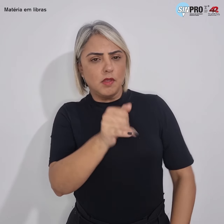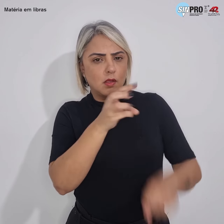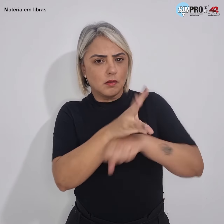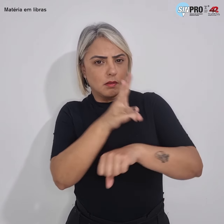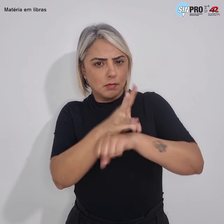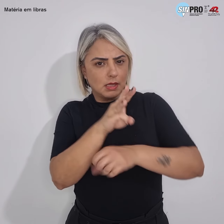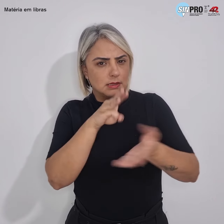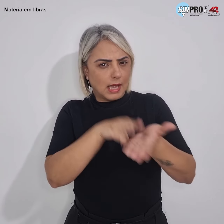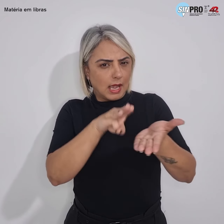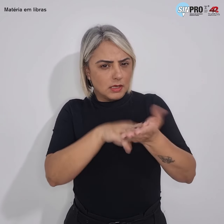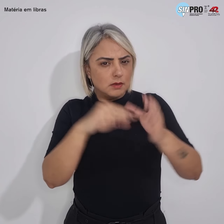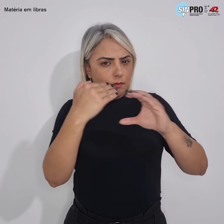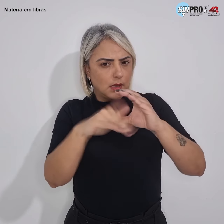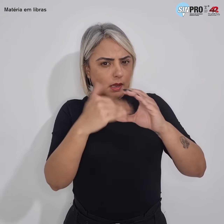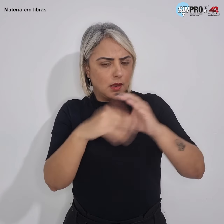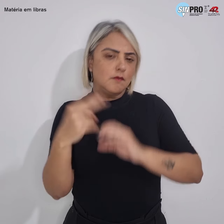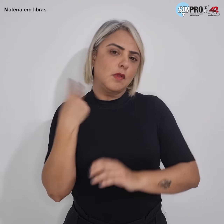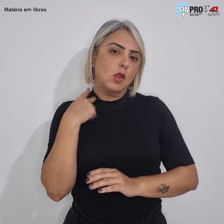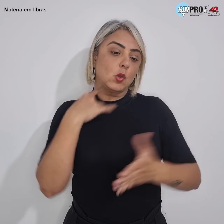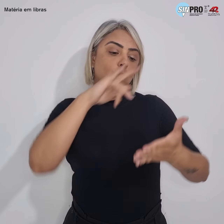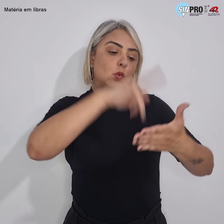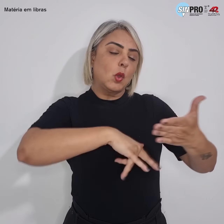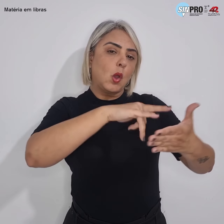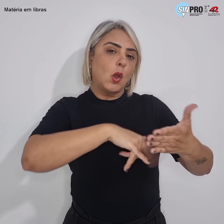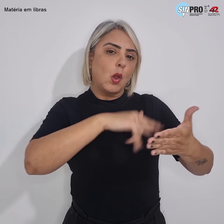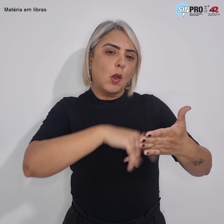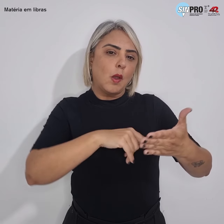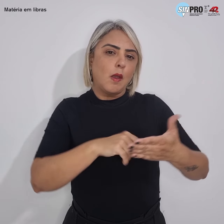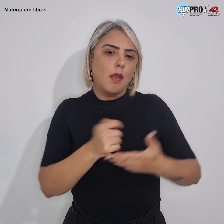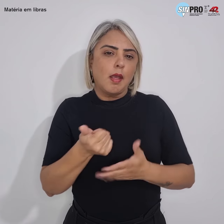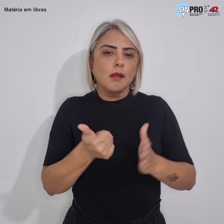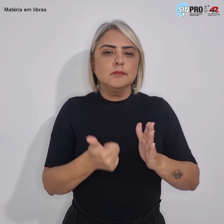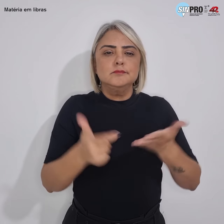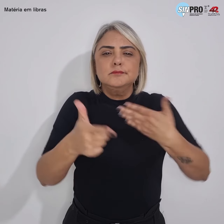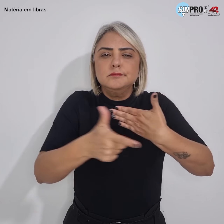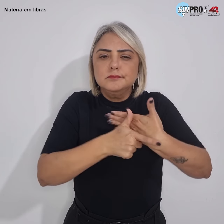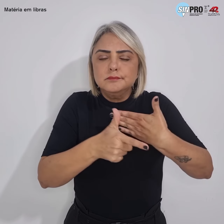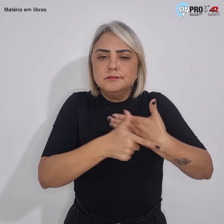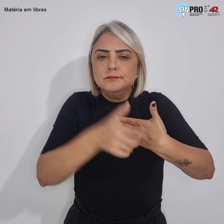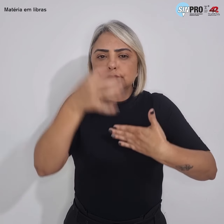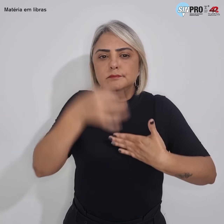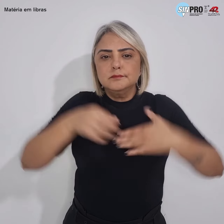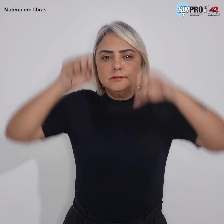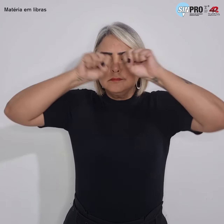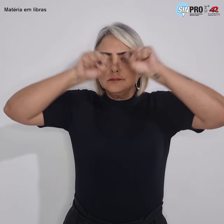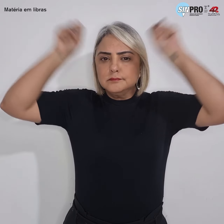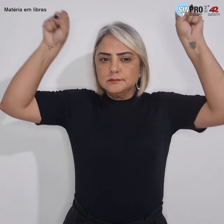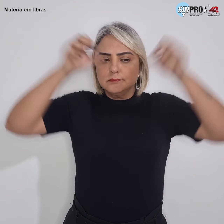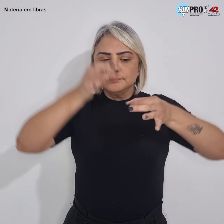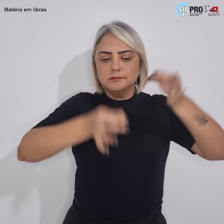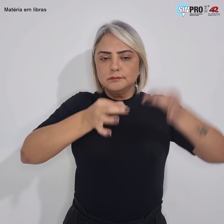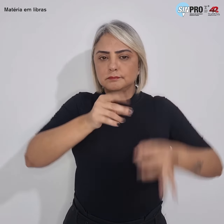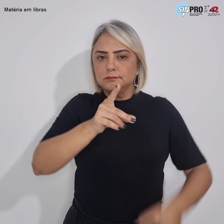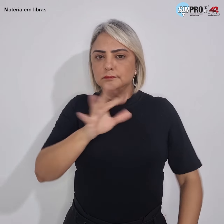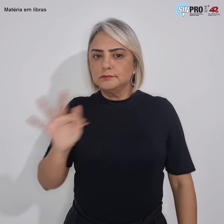via WhatsApp ou e-mail, documento simulando o papel timbrado do Tribunal de Justiça do DF